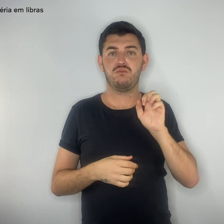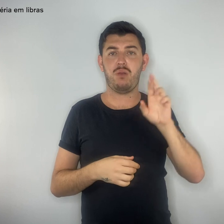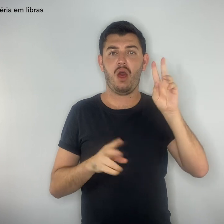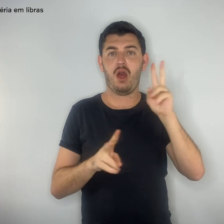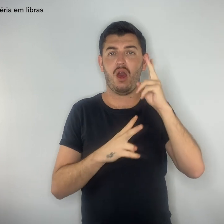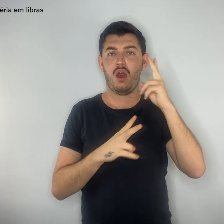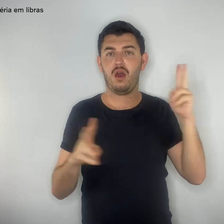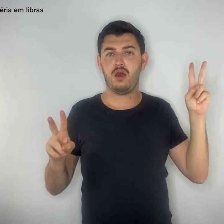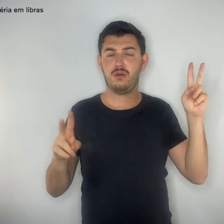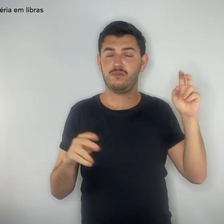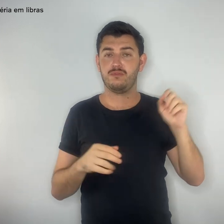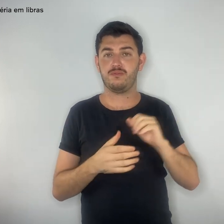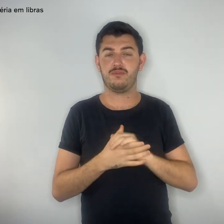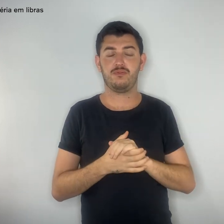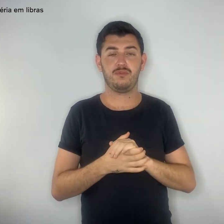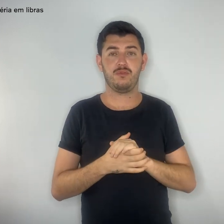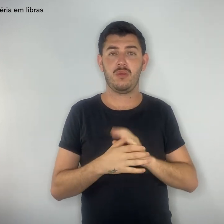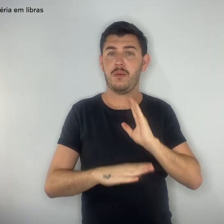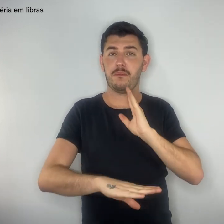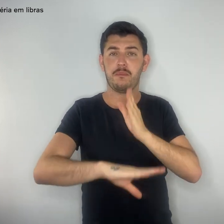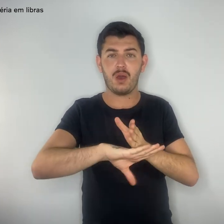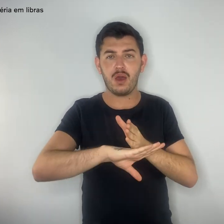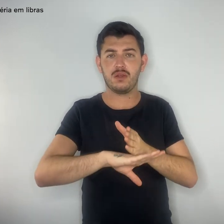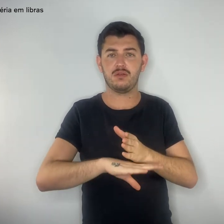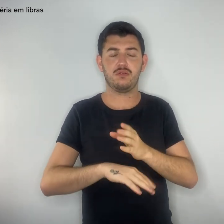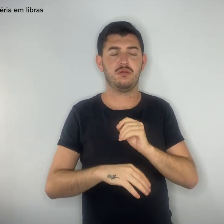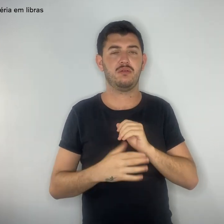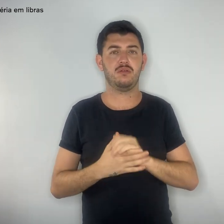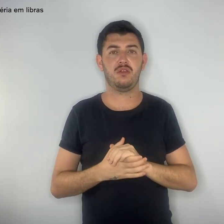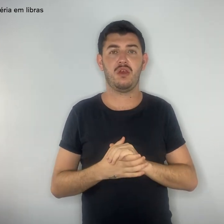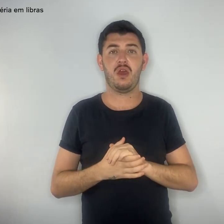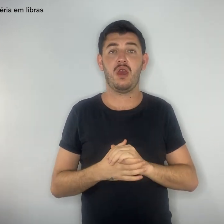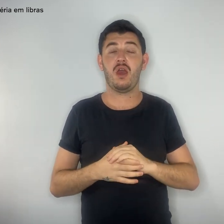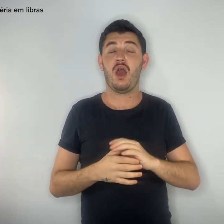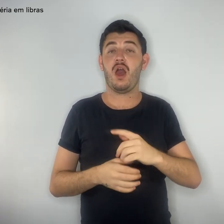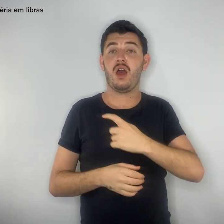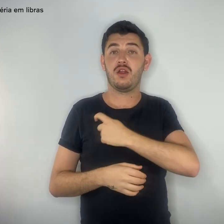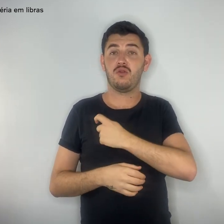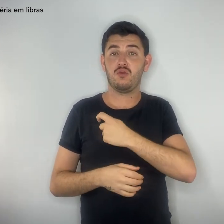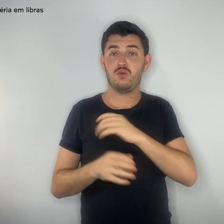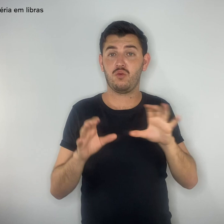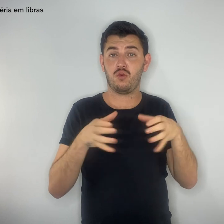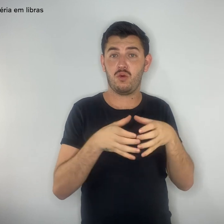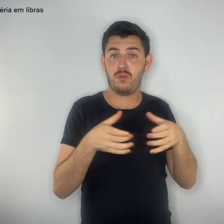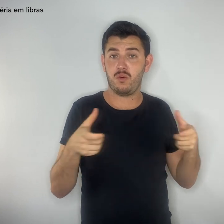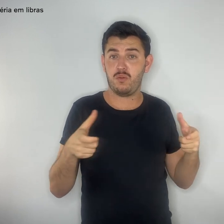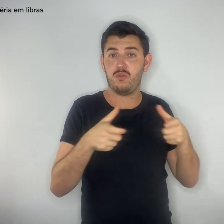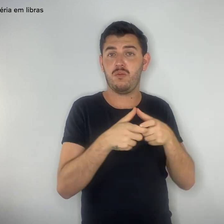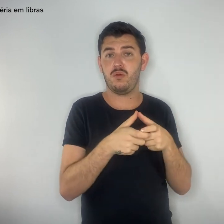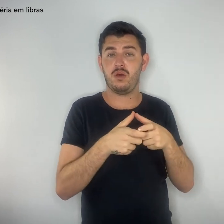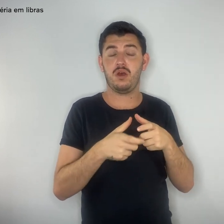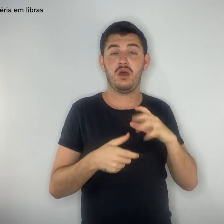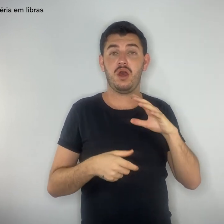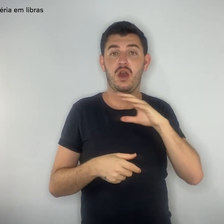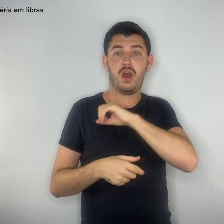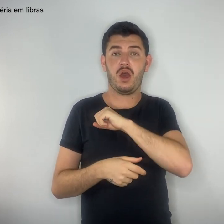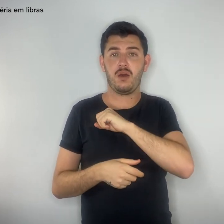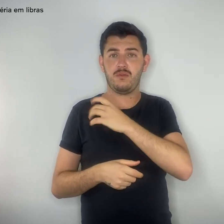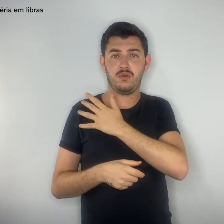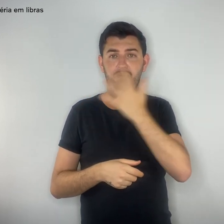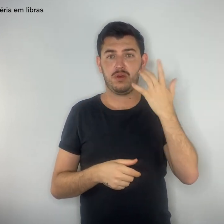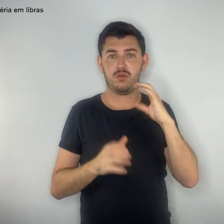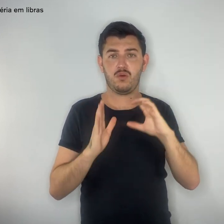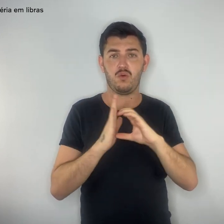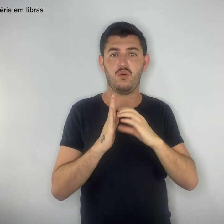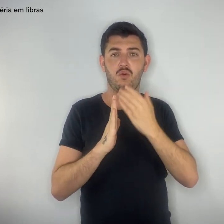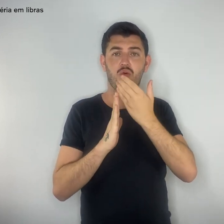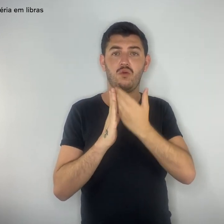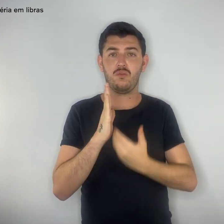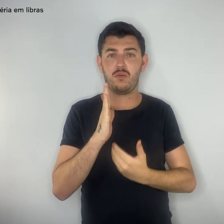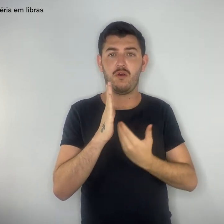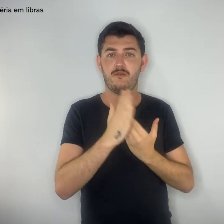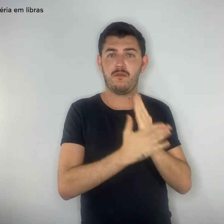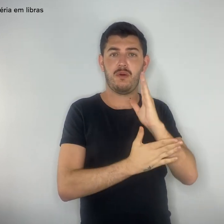qualidade